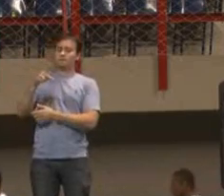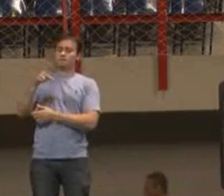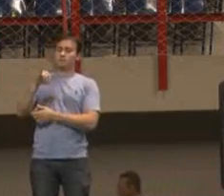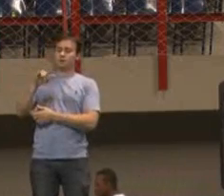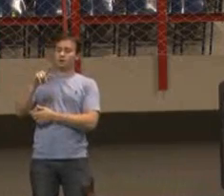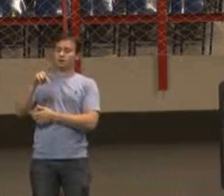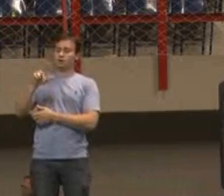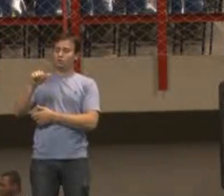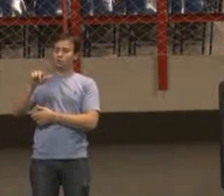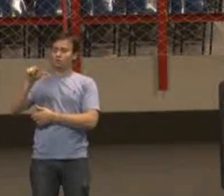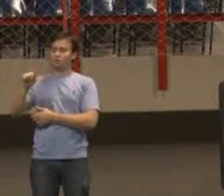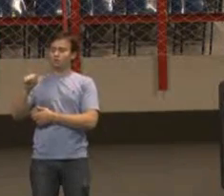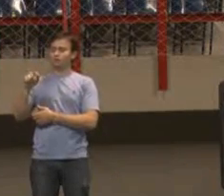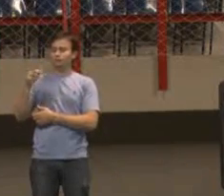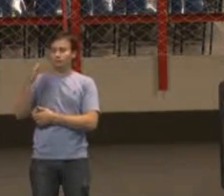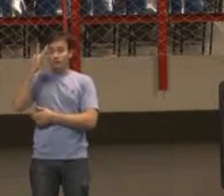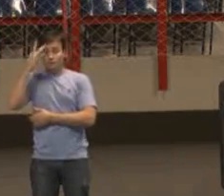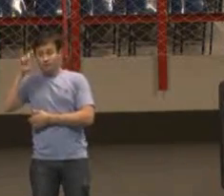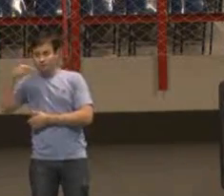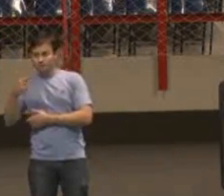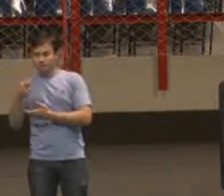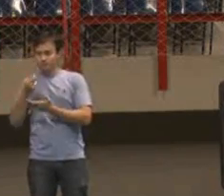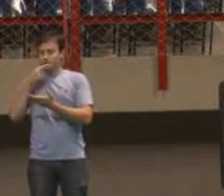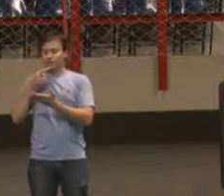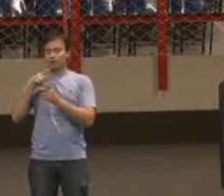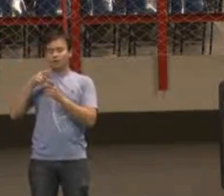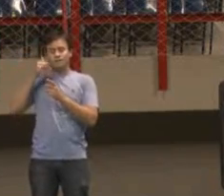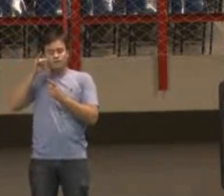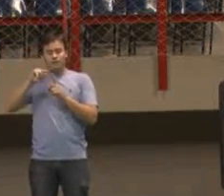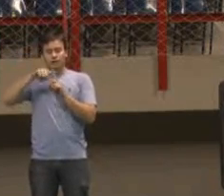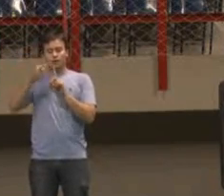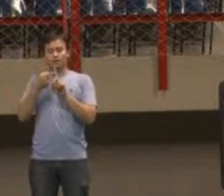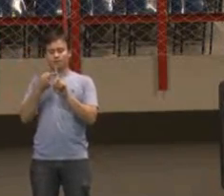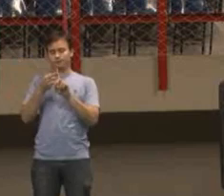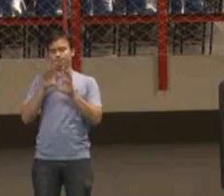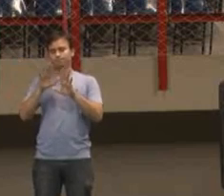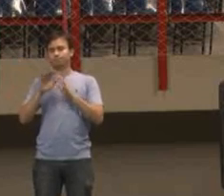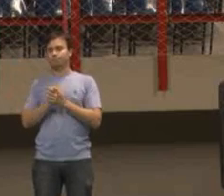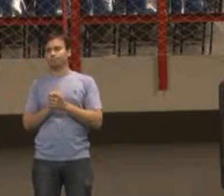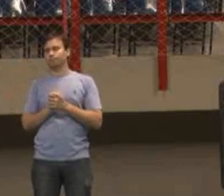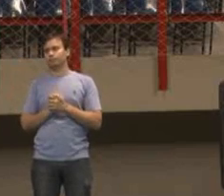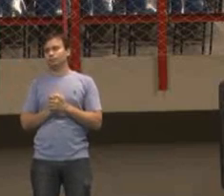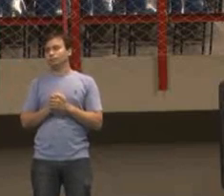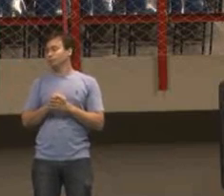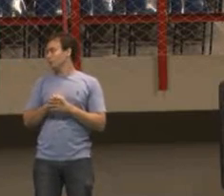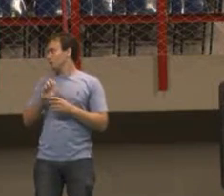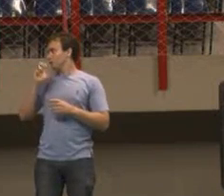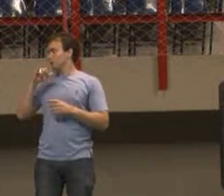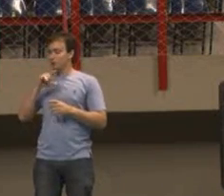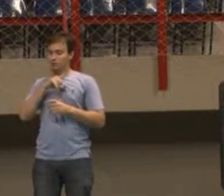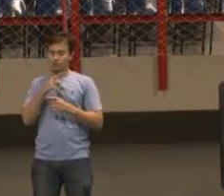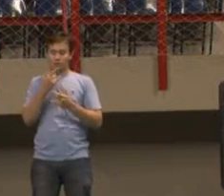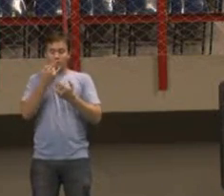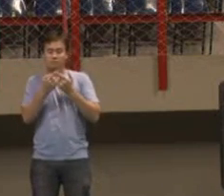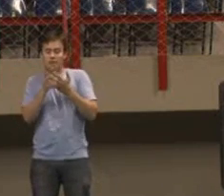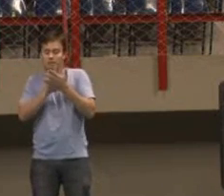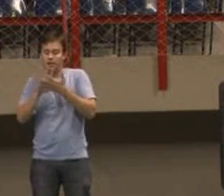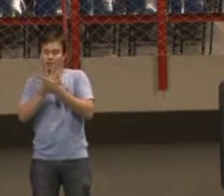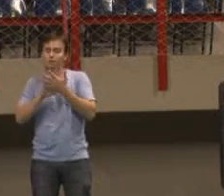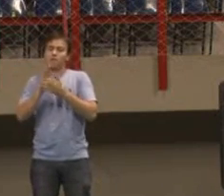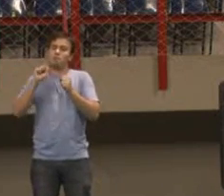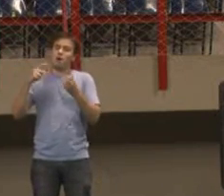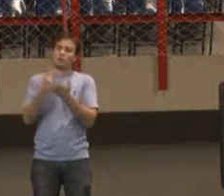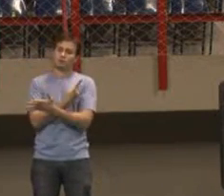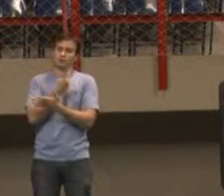pode ser utilizado em caso de urgência para evitar uma gravidez depois de uma relação sexual não protegida ou mal protegida e